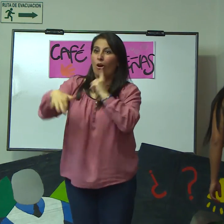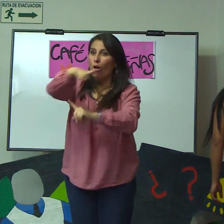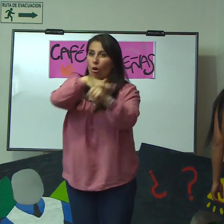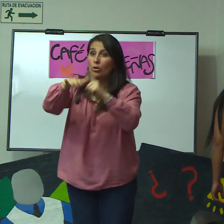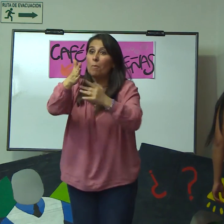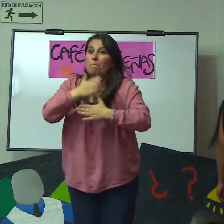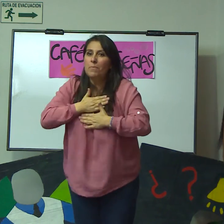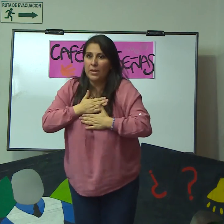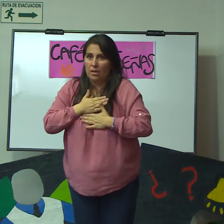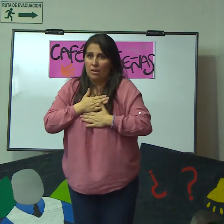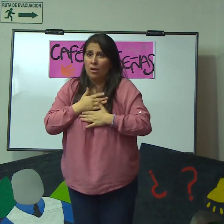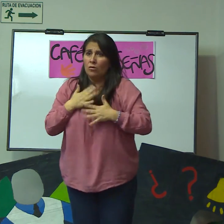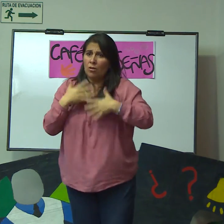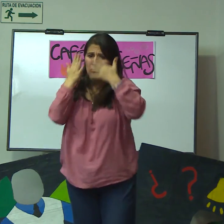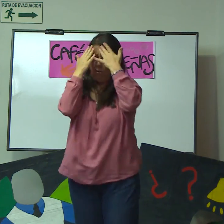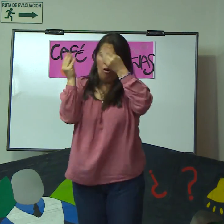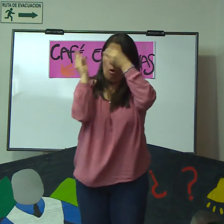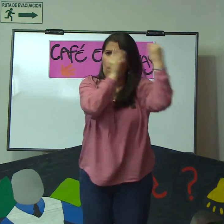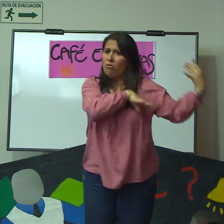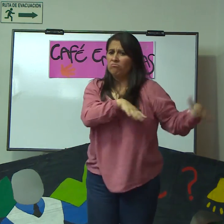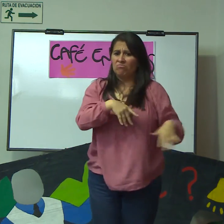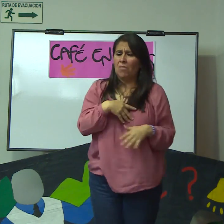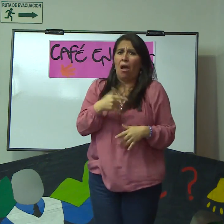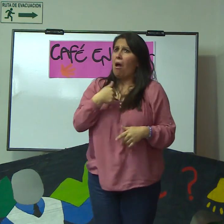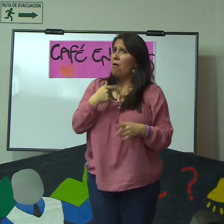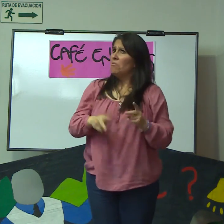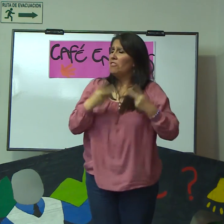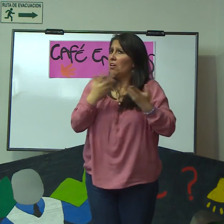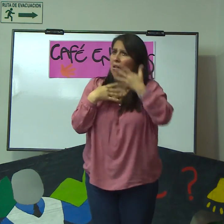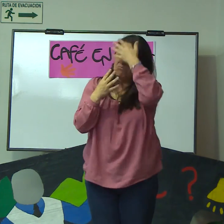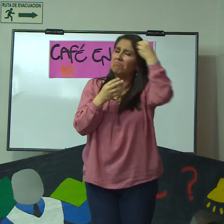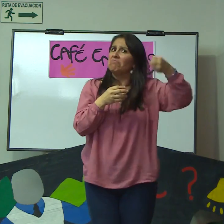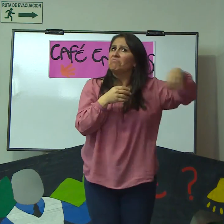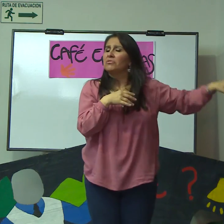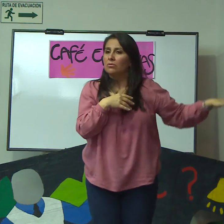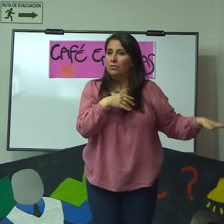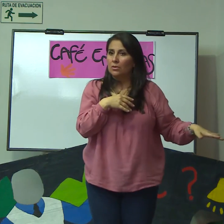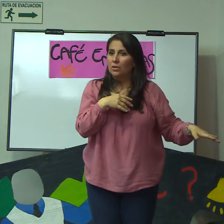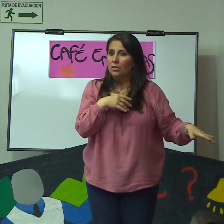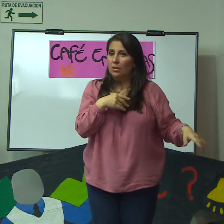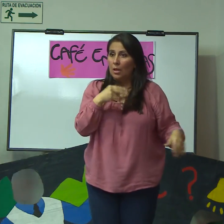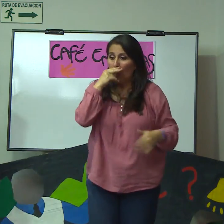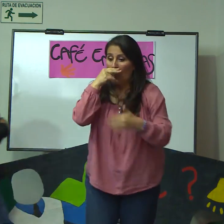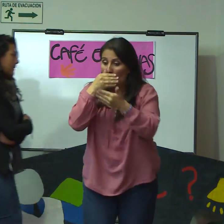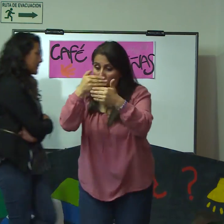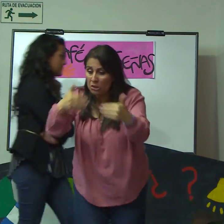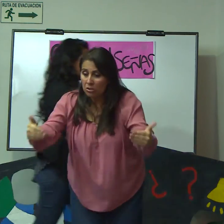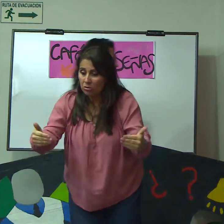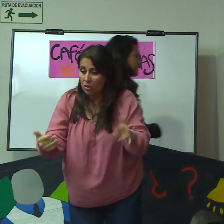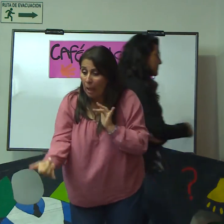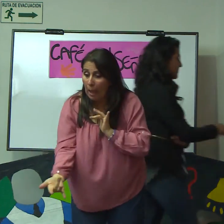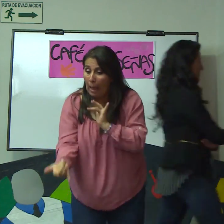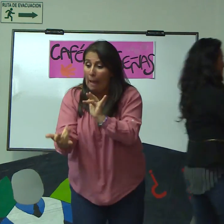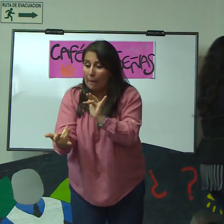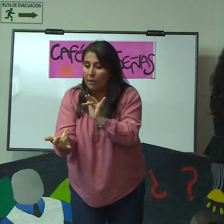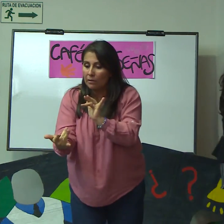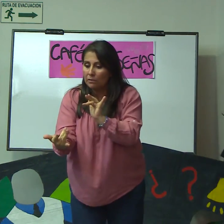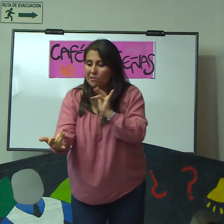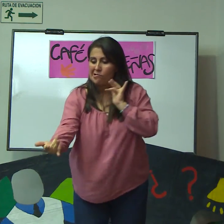lo olvide, voy a tomar distancia de los sujetos niños con los que participo. Si yo